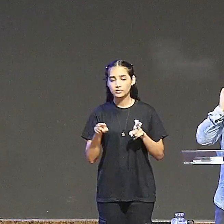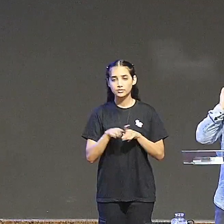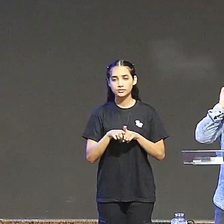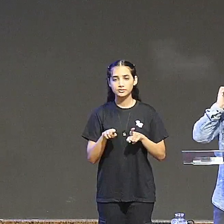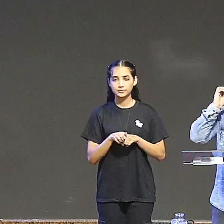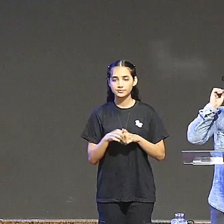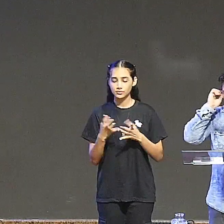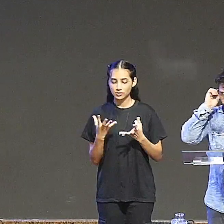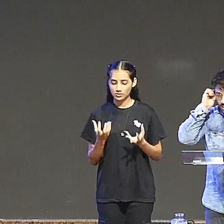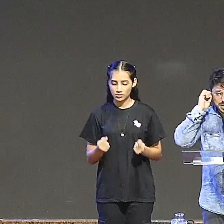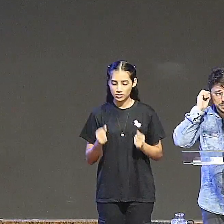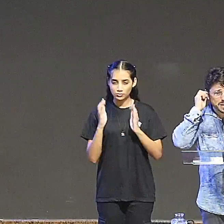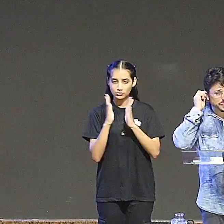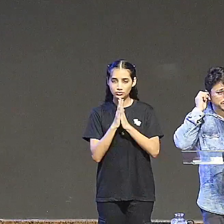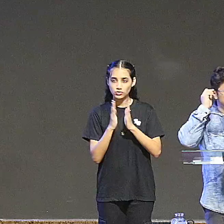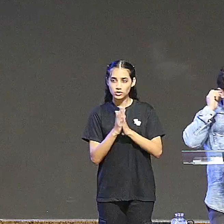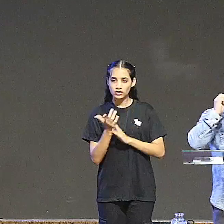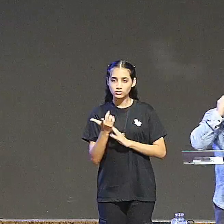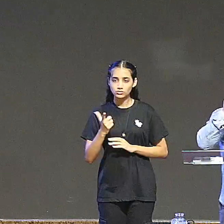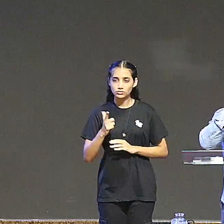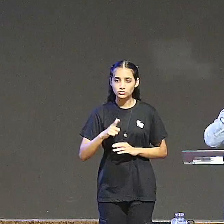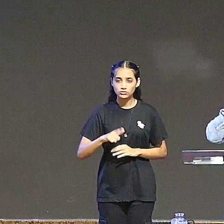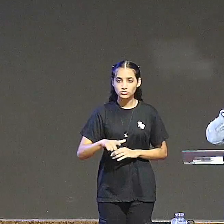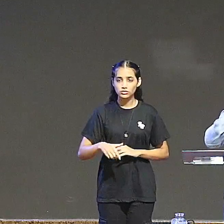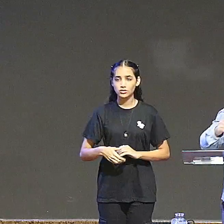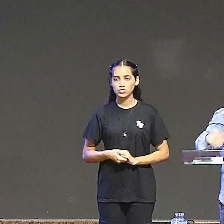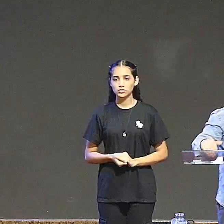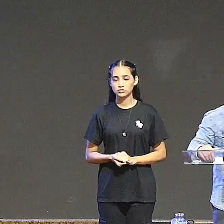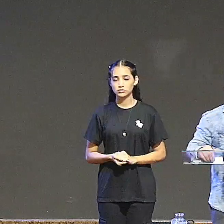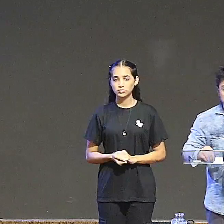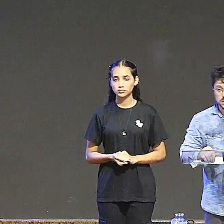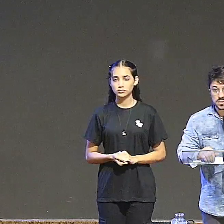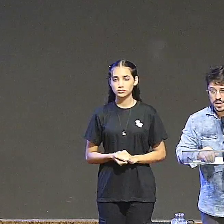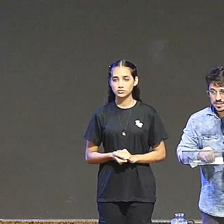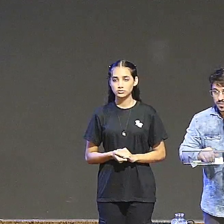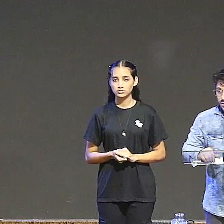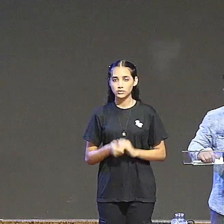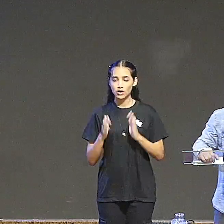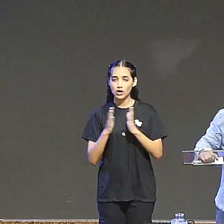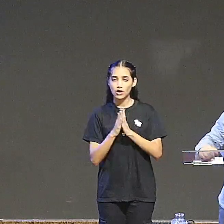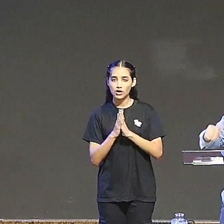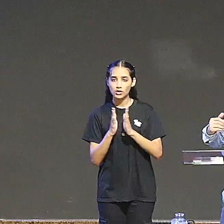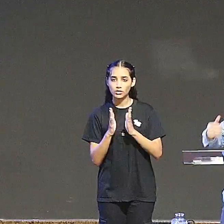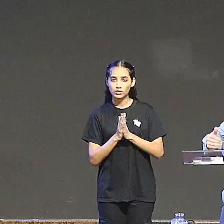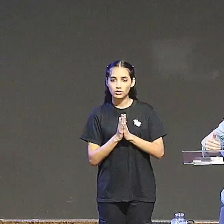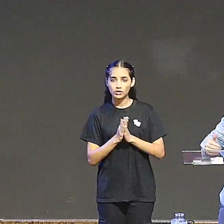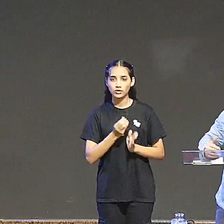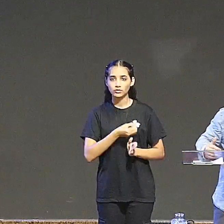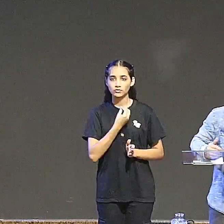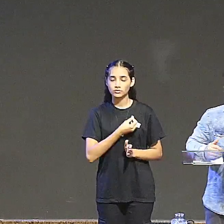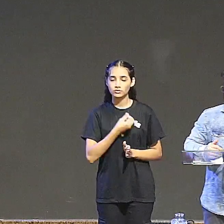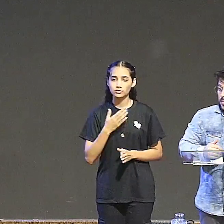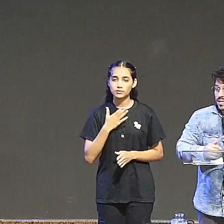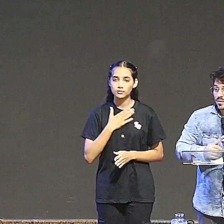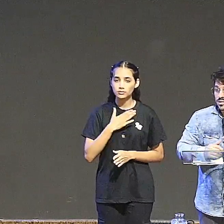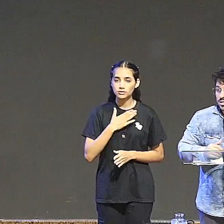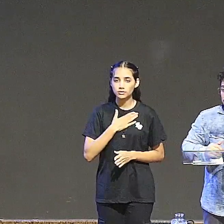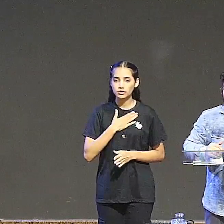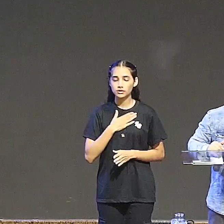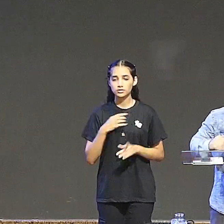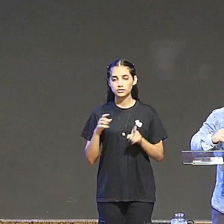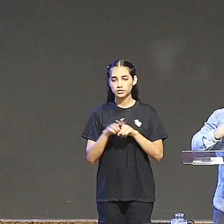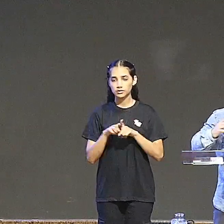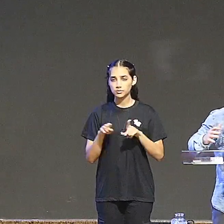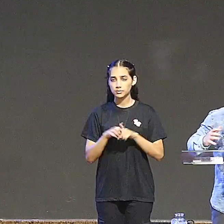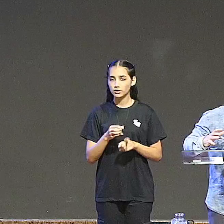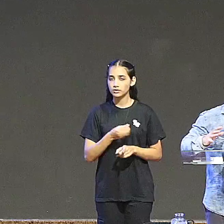vez ore pela minha vida para que Deus fale ao seu coração através de mim e ore por você para que você